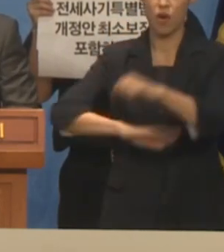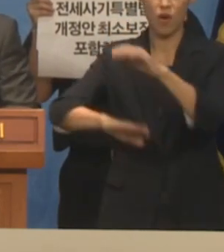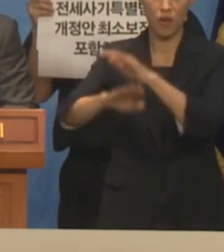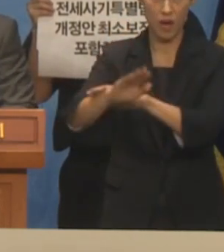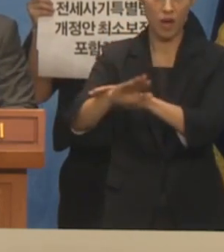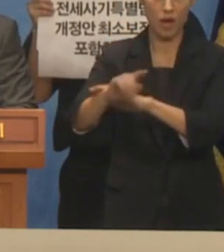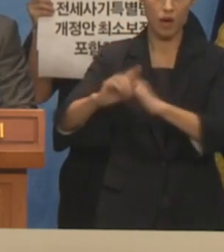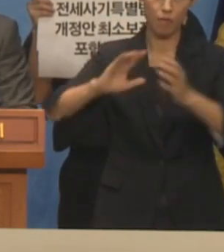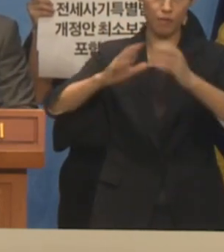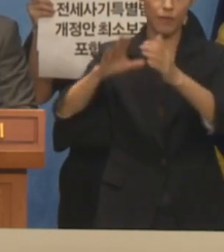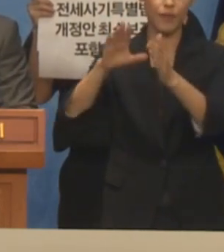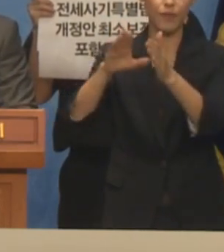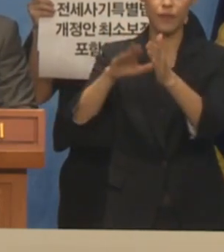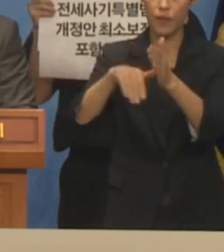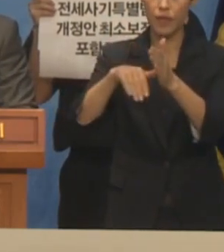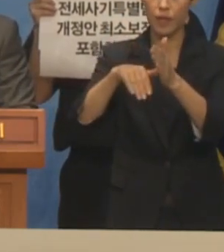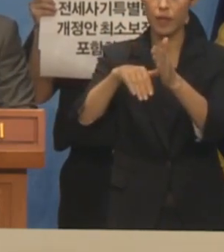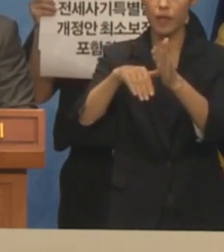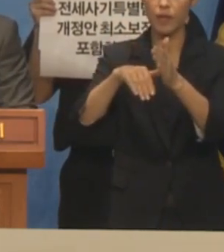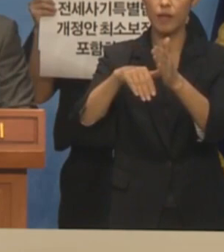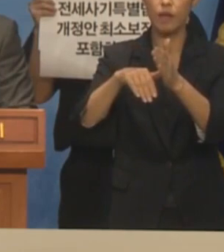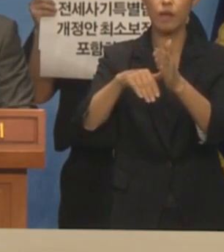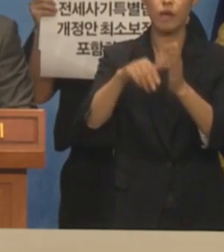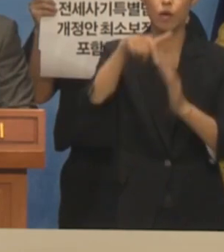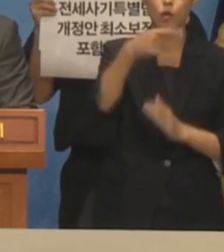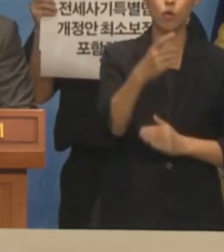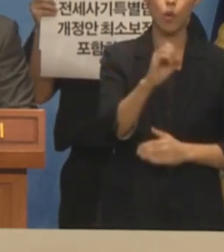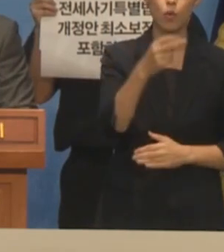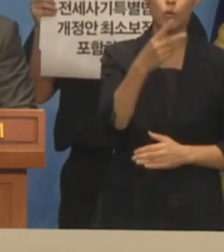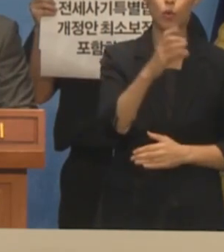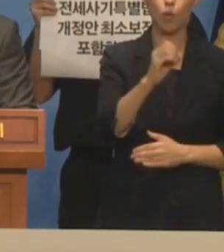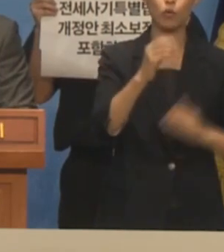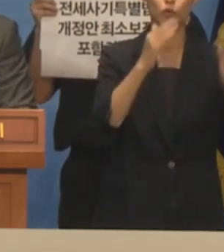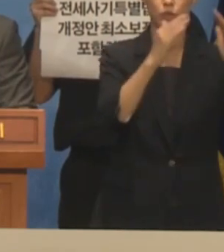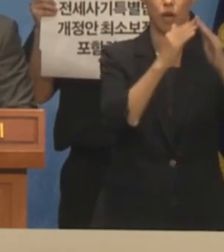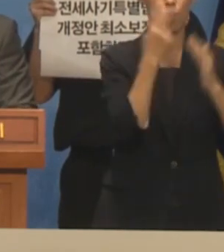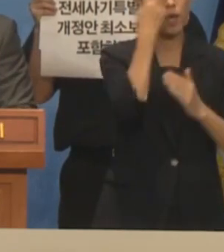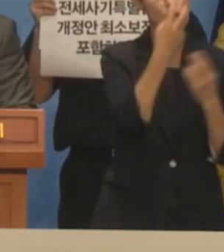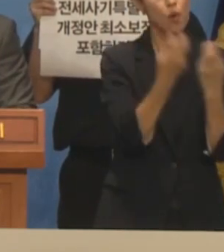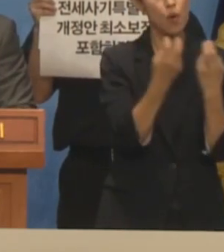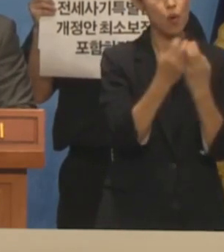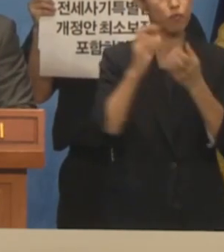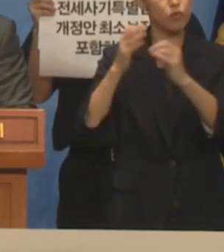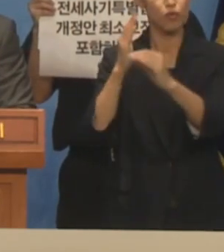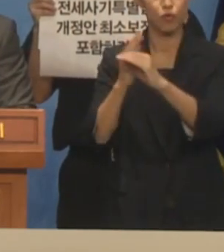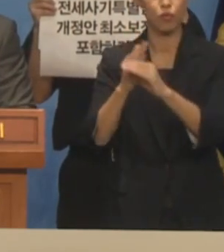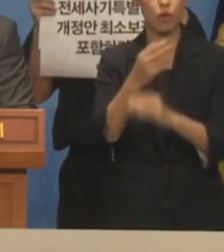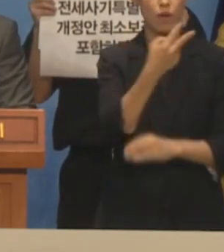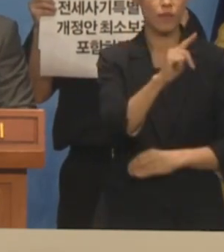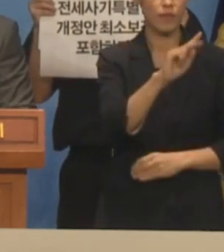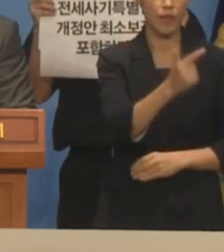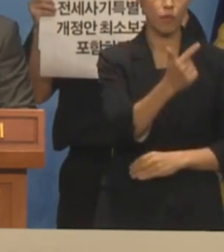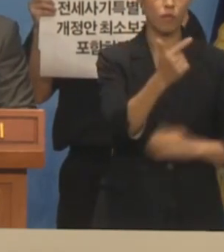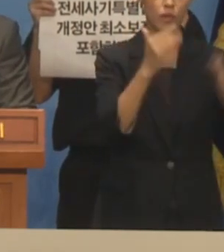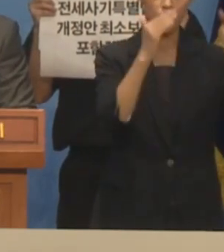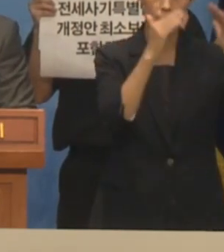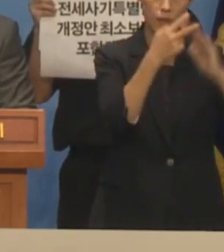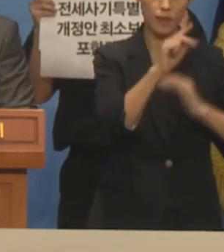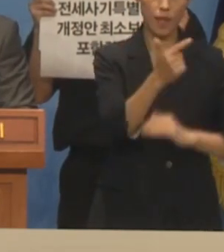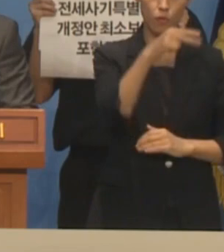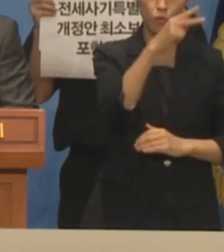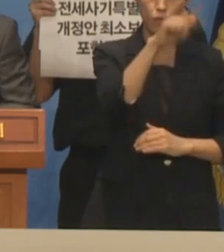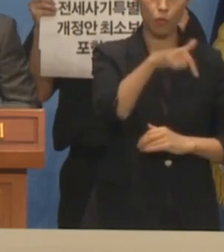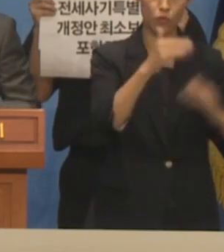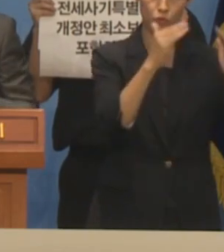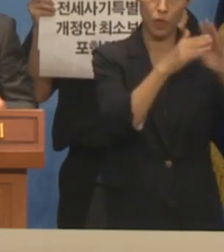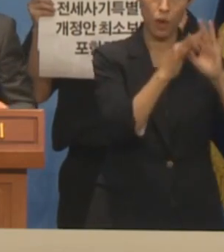논의 과정에서 공동주택에 대해서 관리 방안은 논의되고 있는데 단독주택 건물 관리 방안에서는 논의되지 않고 있습니다. 이에